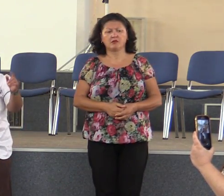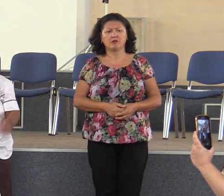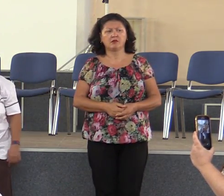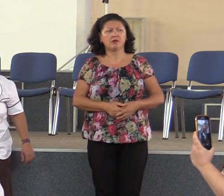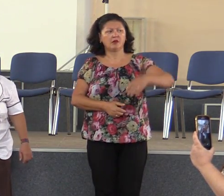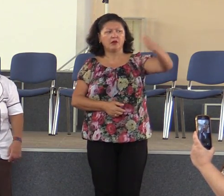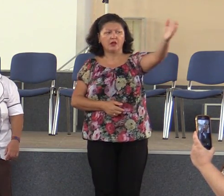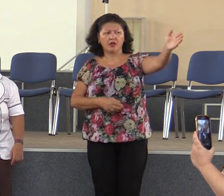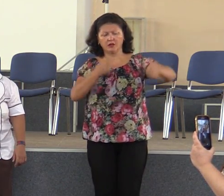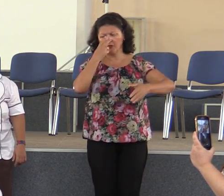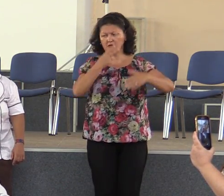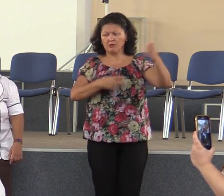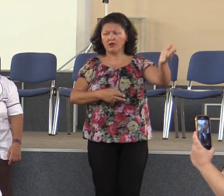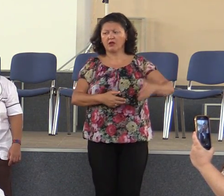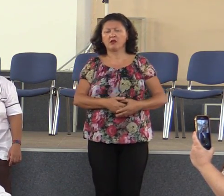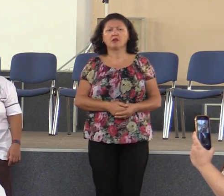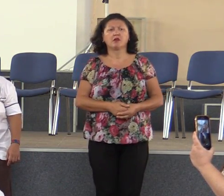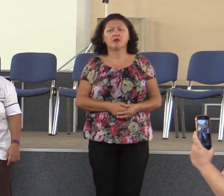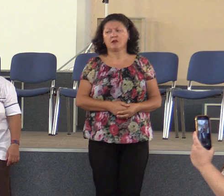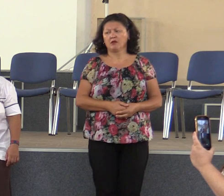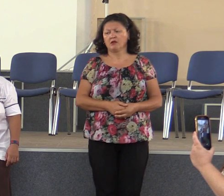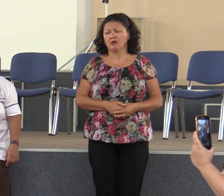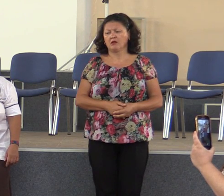Mă uitam la ei.